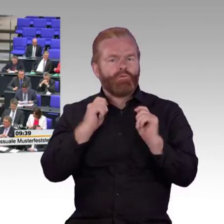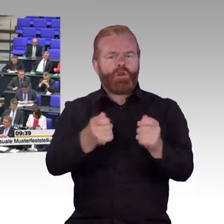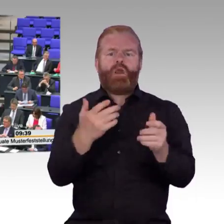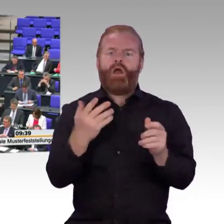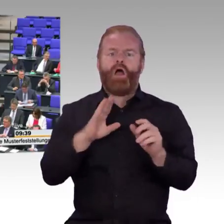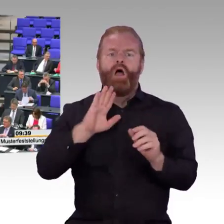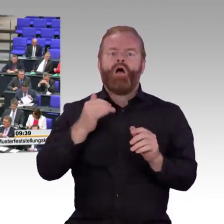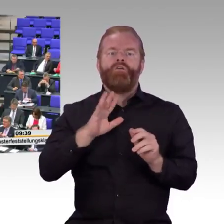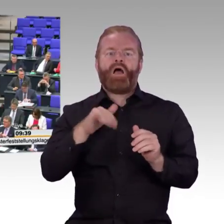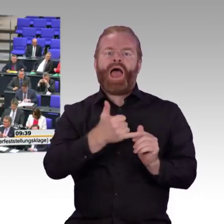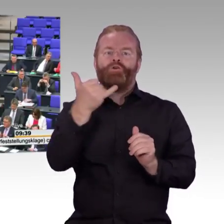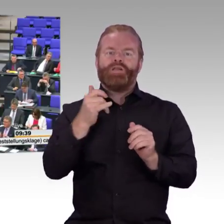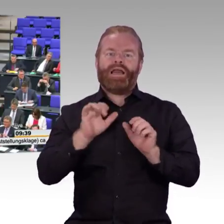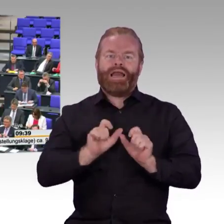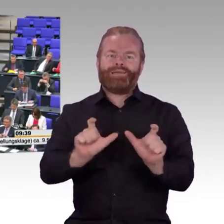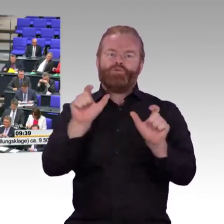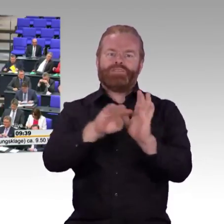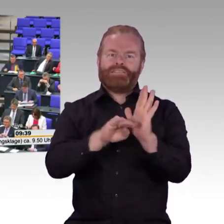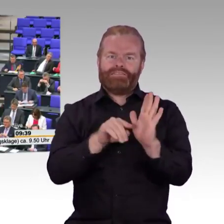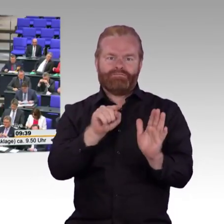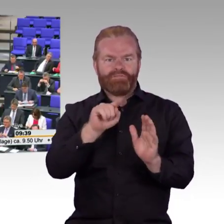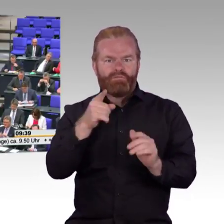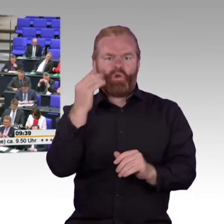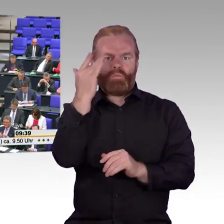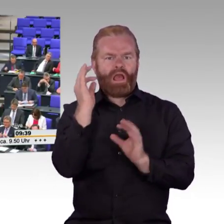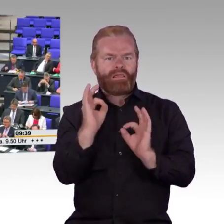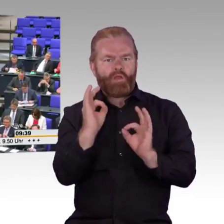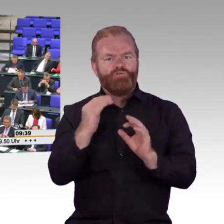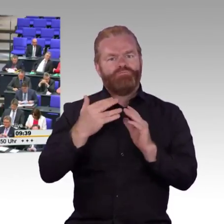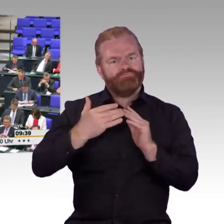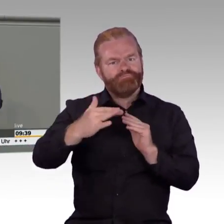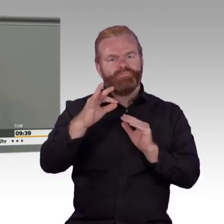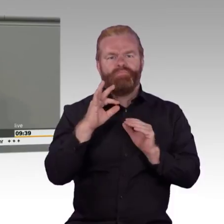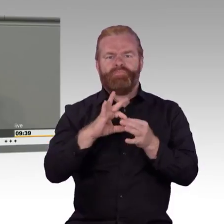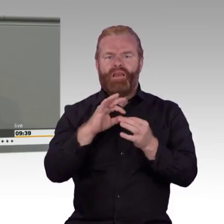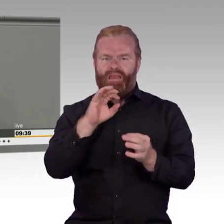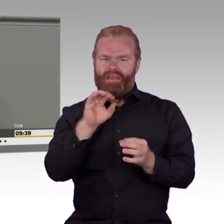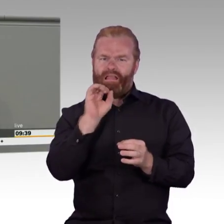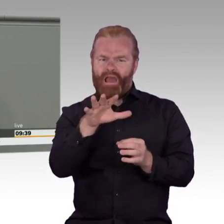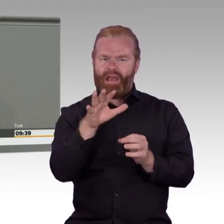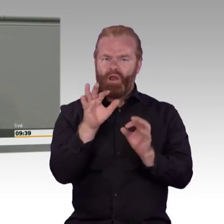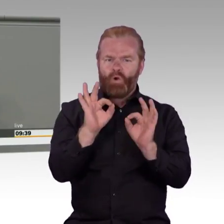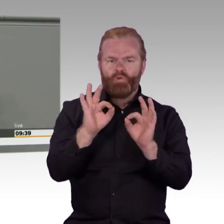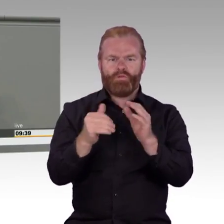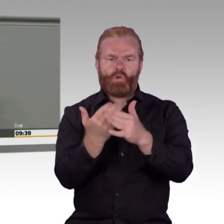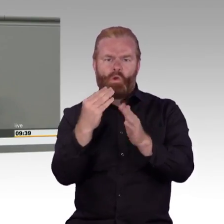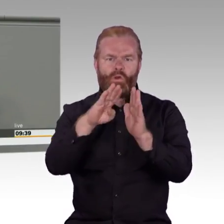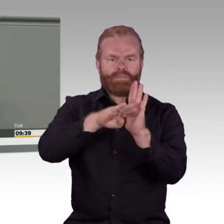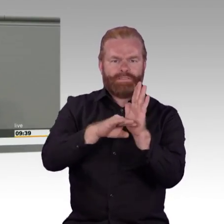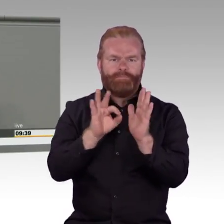an die gute alte, recht zuverlässige ZPO und behaupten hier wieder wohlklingend was, wo ich ehrlich gesagt mich an